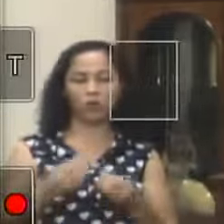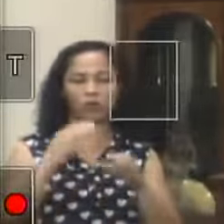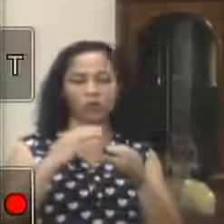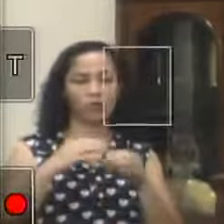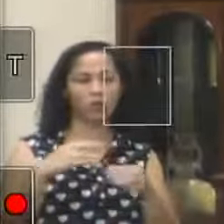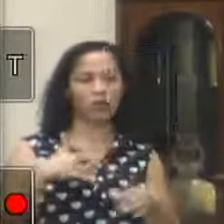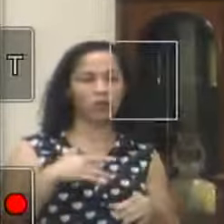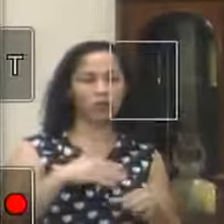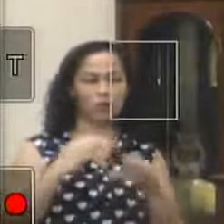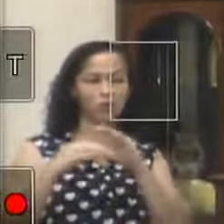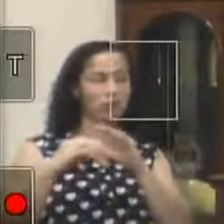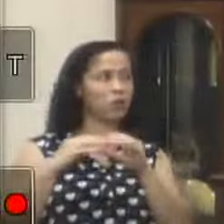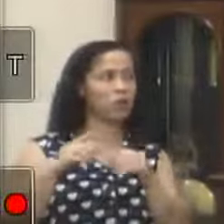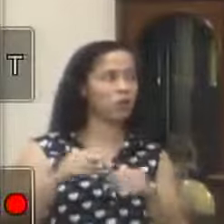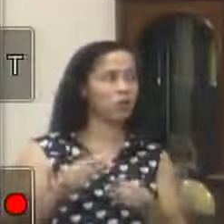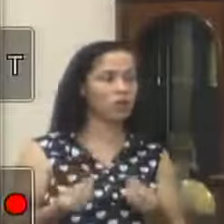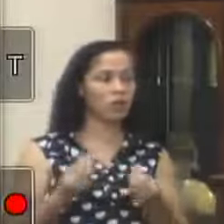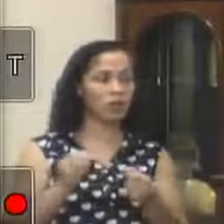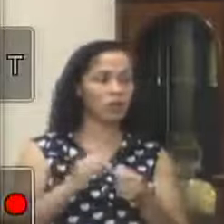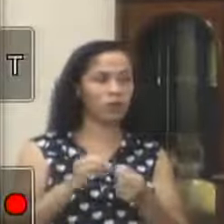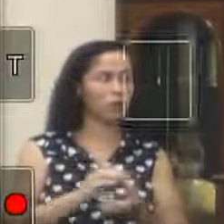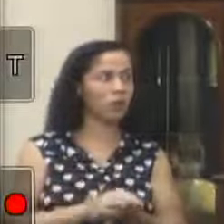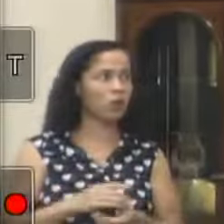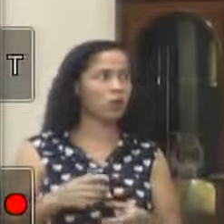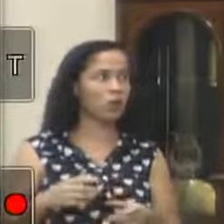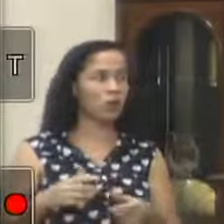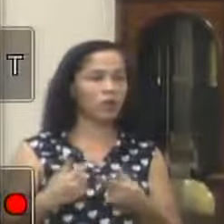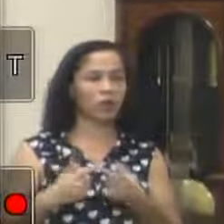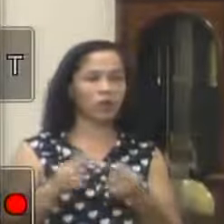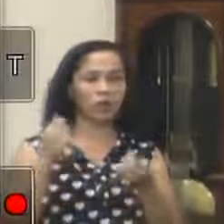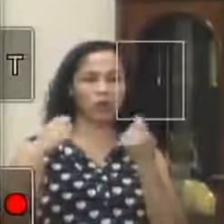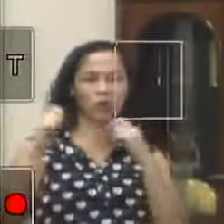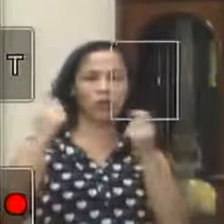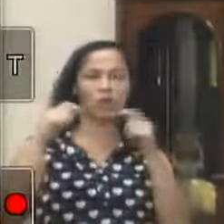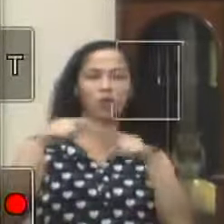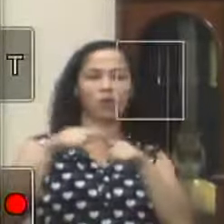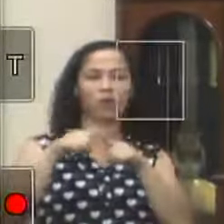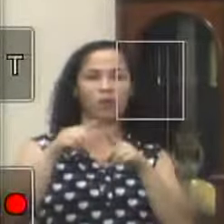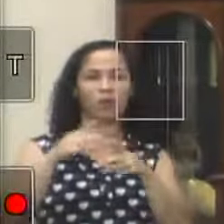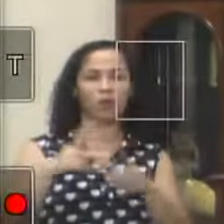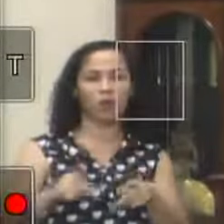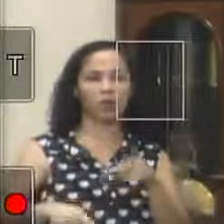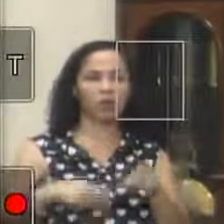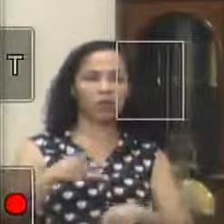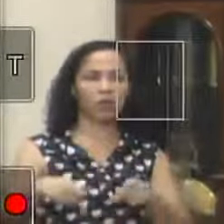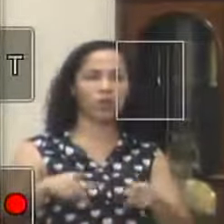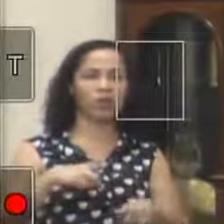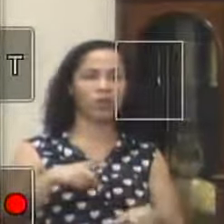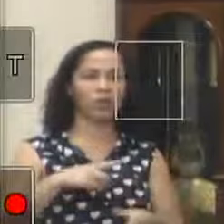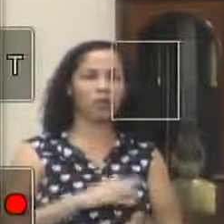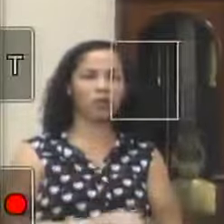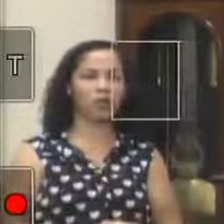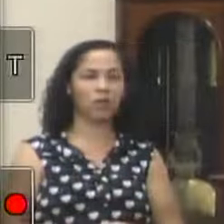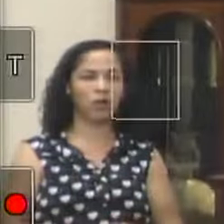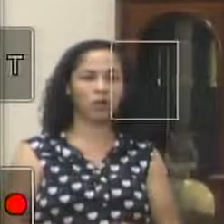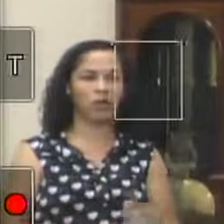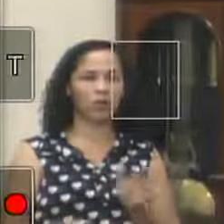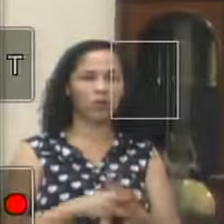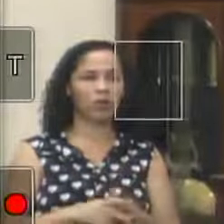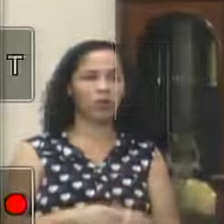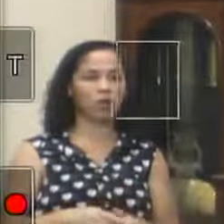saúde, que a gente sabe que é carro-chefe de qualquer administração. Qualquer administração pública tem que ter na sua